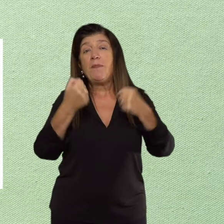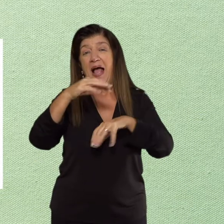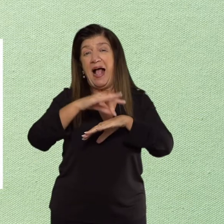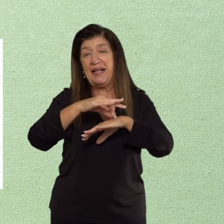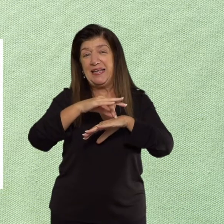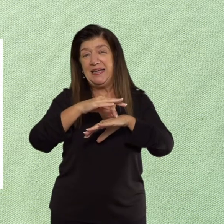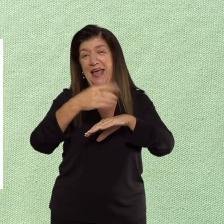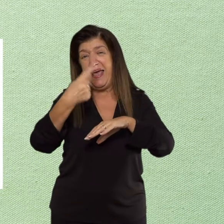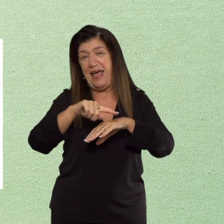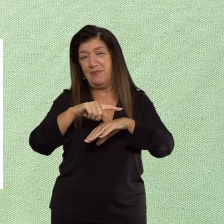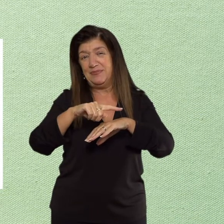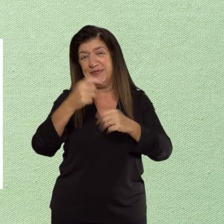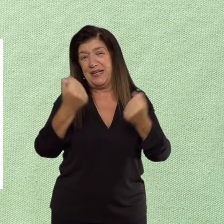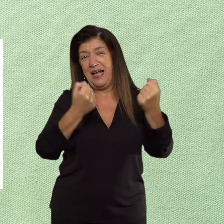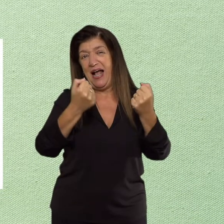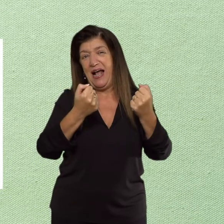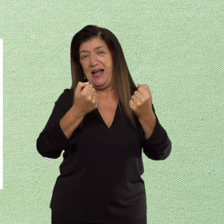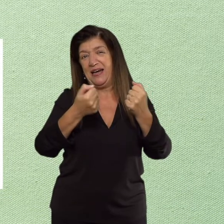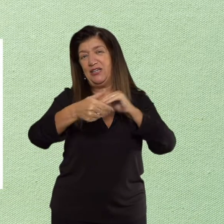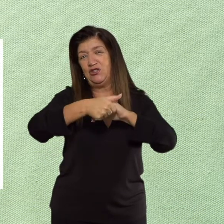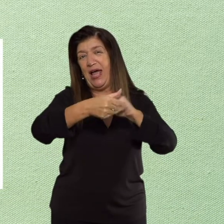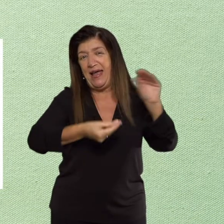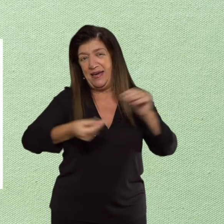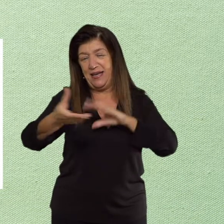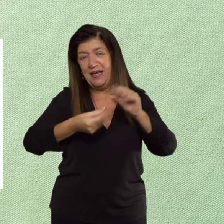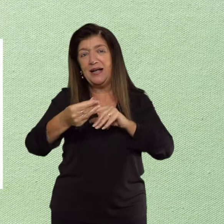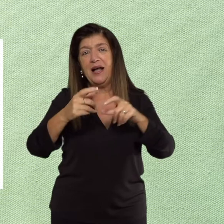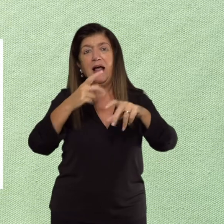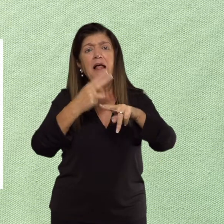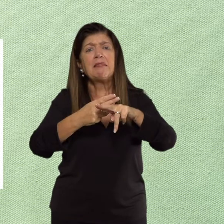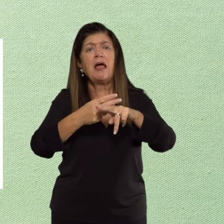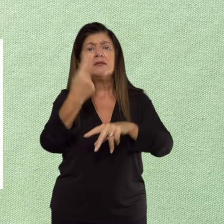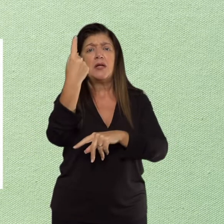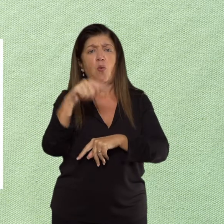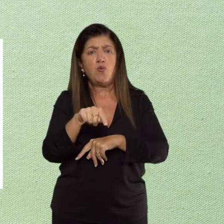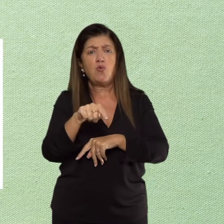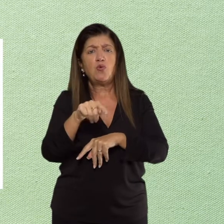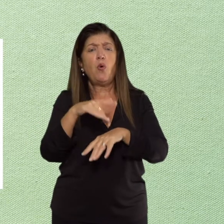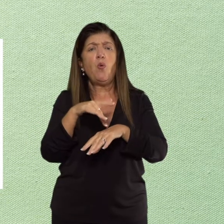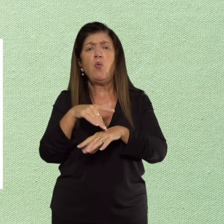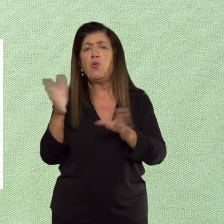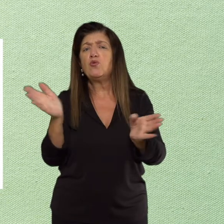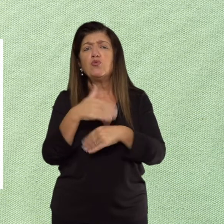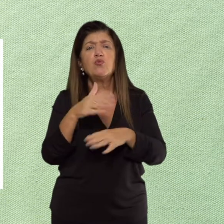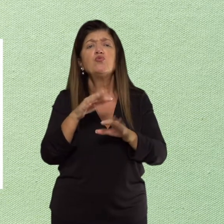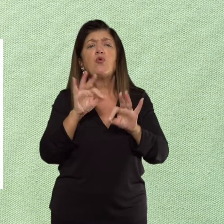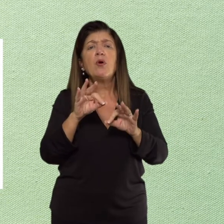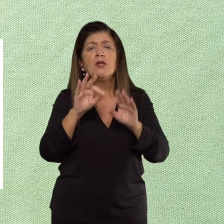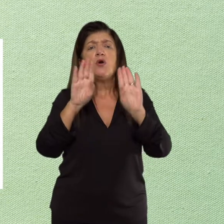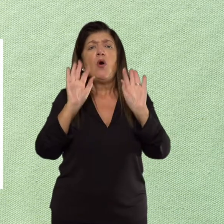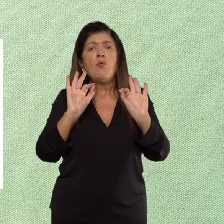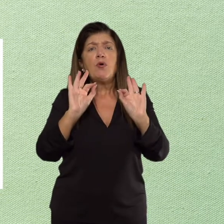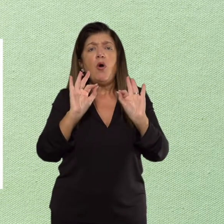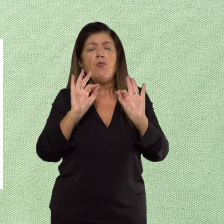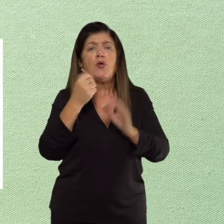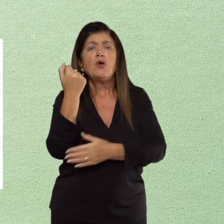tutto quello che riguarda un servizio dedicato alla mobilità della persona. Bene, a